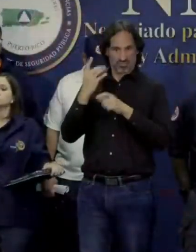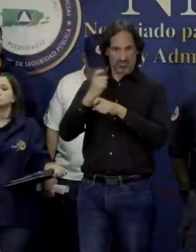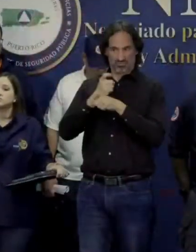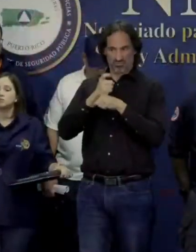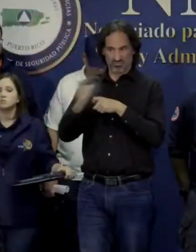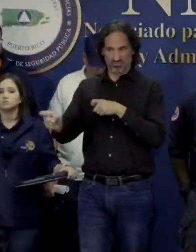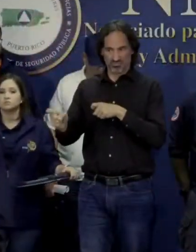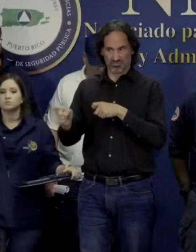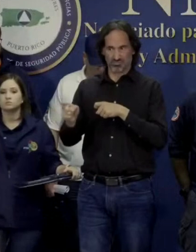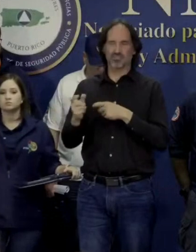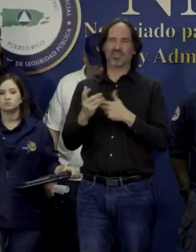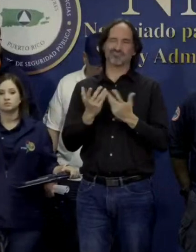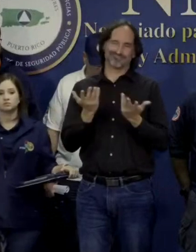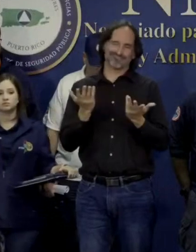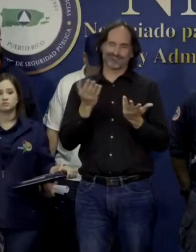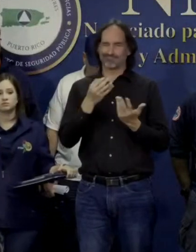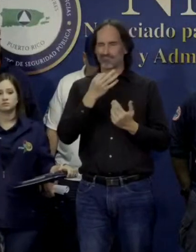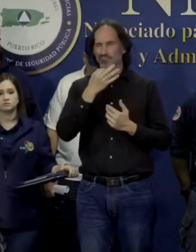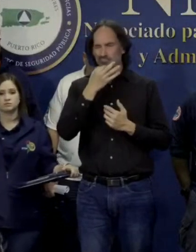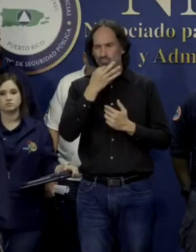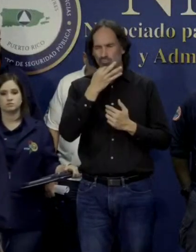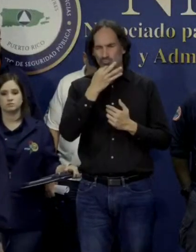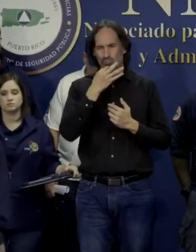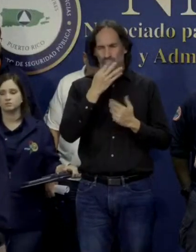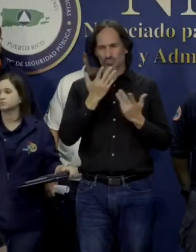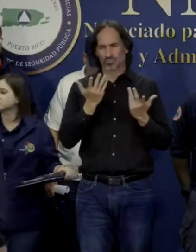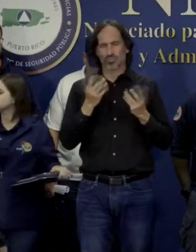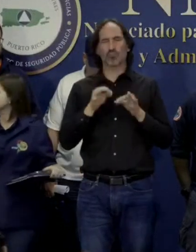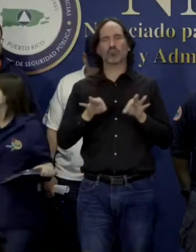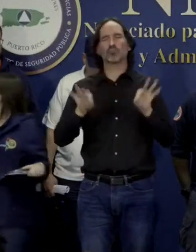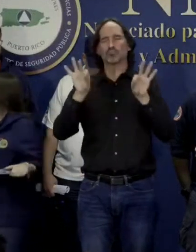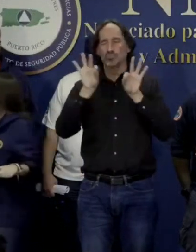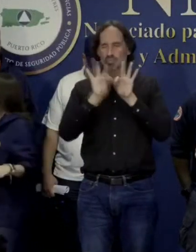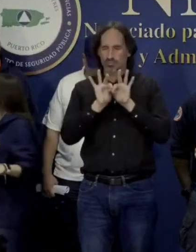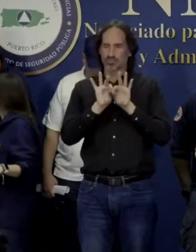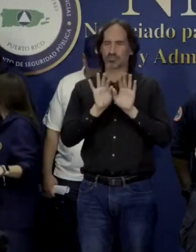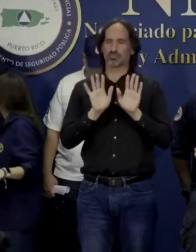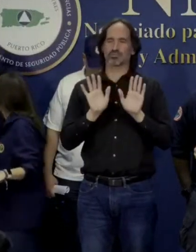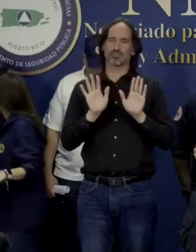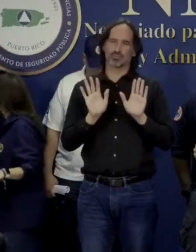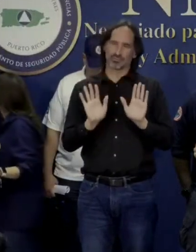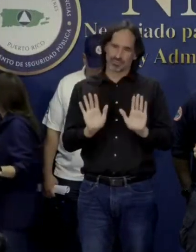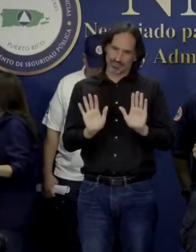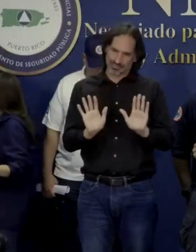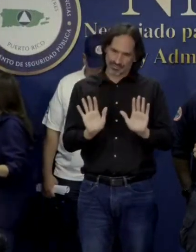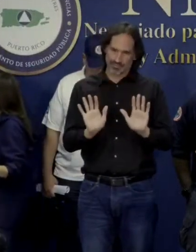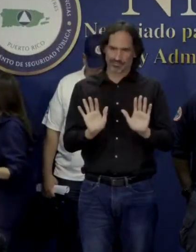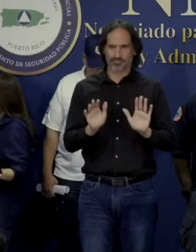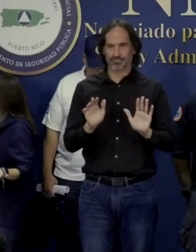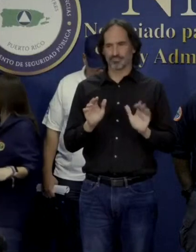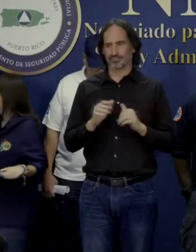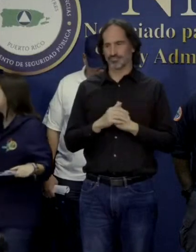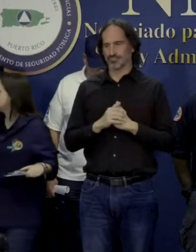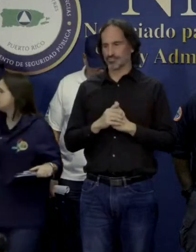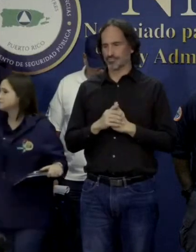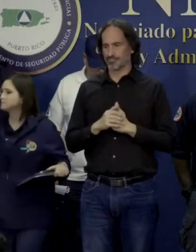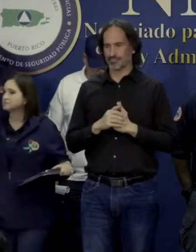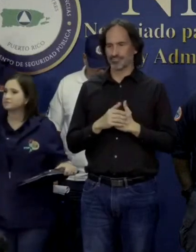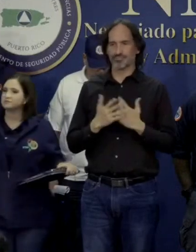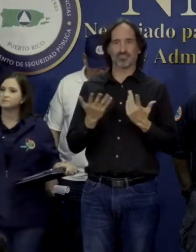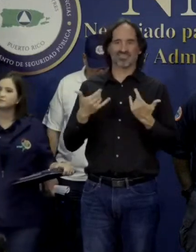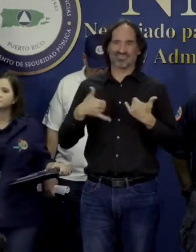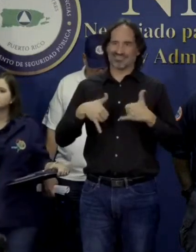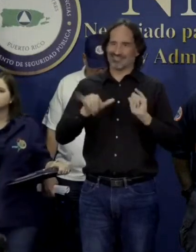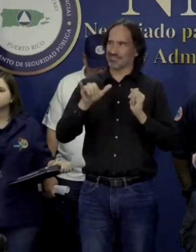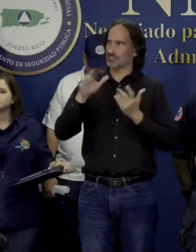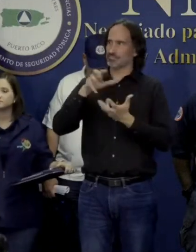¿verdad?, el gobernador explicó algo muy importante, y es que todavía estamos bajo efectos de tormenta, y eso va a provocar que